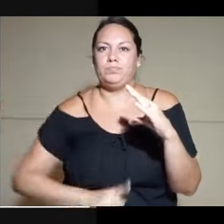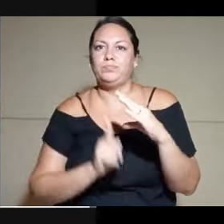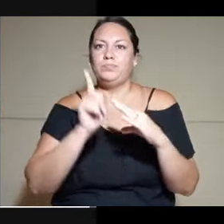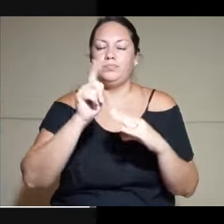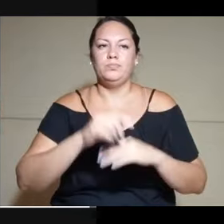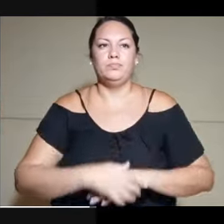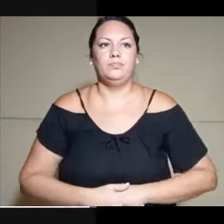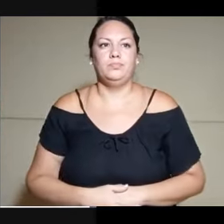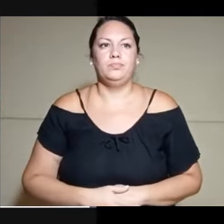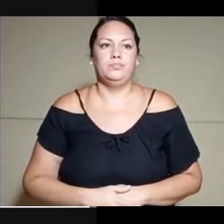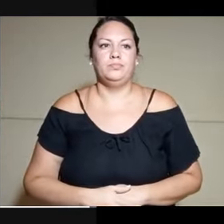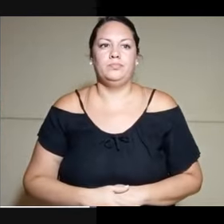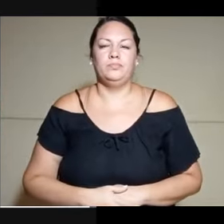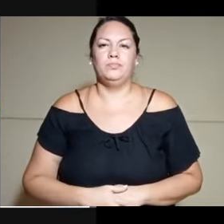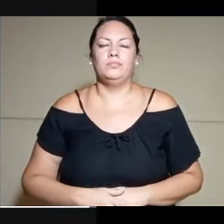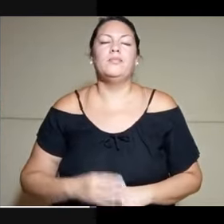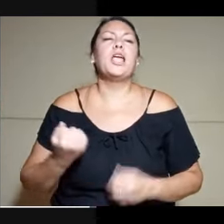aferentes y las eferentes.